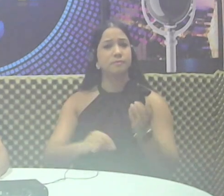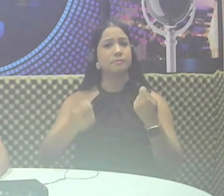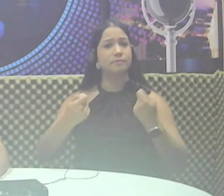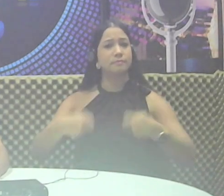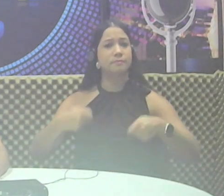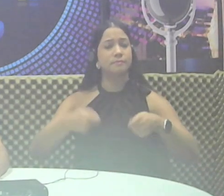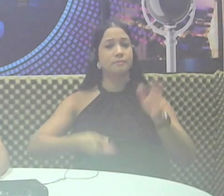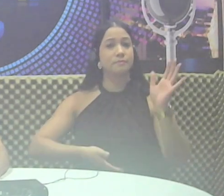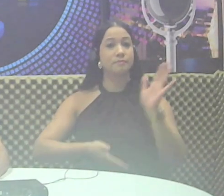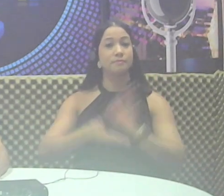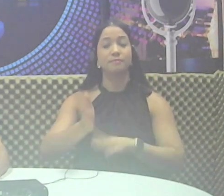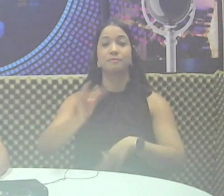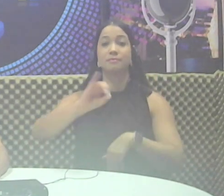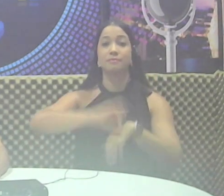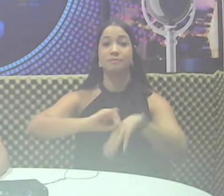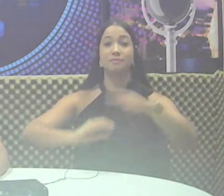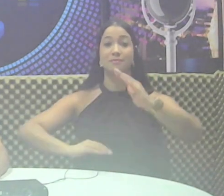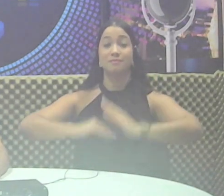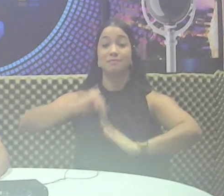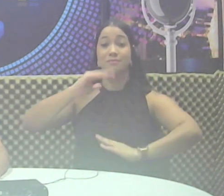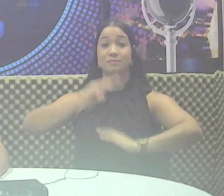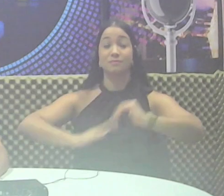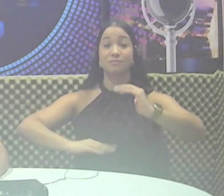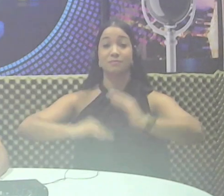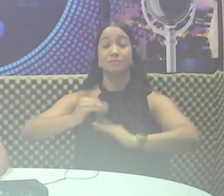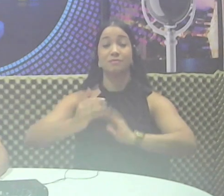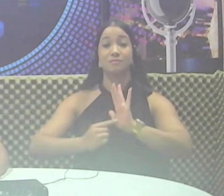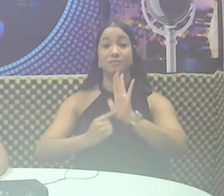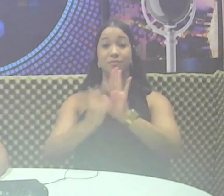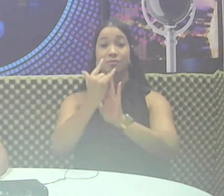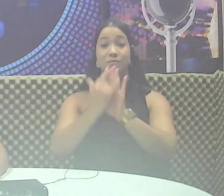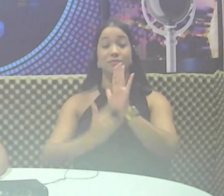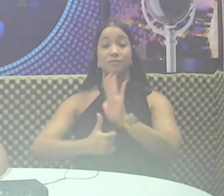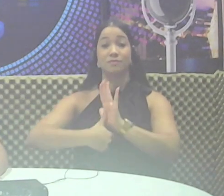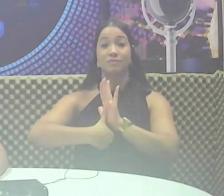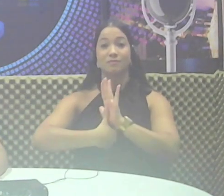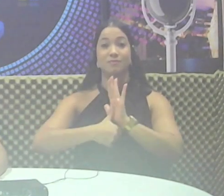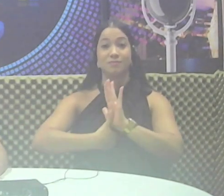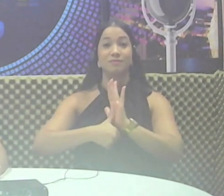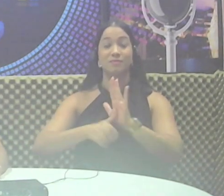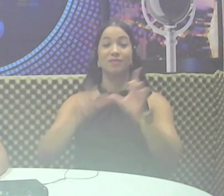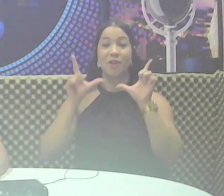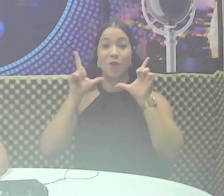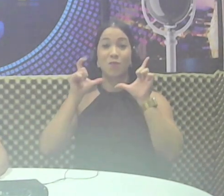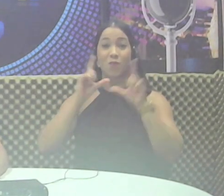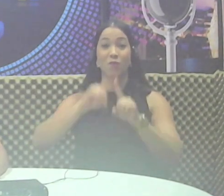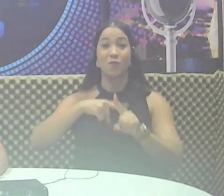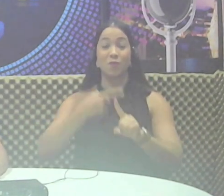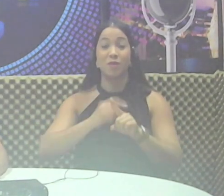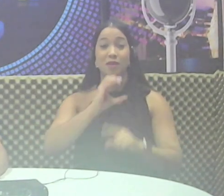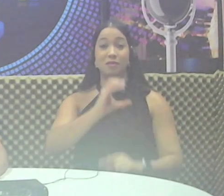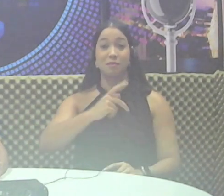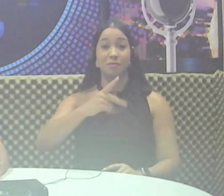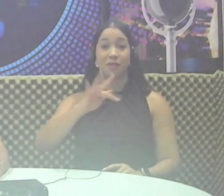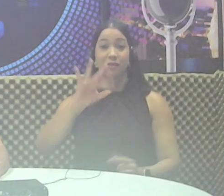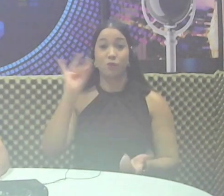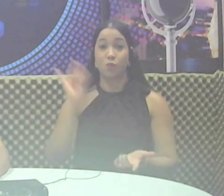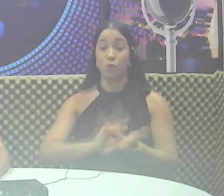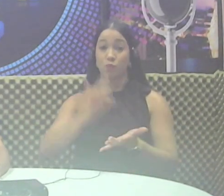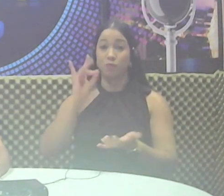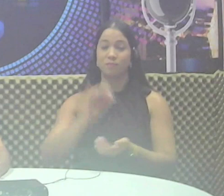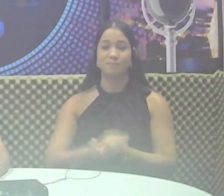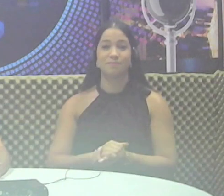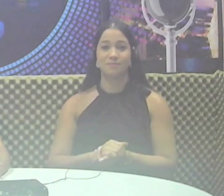basta ir até um dos centros profissionalizantes e apresentar documento de identidade com foto e CPF originais, além